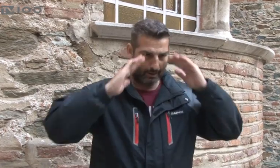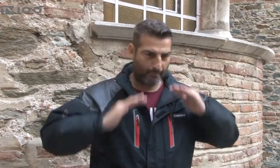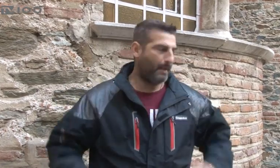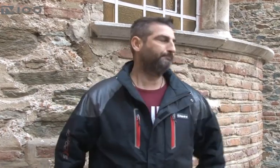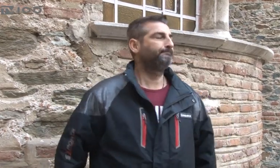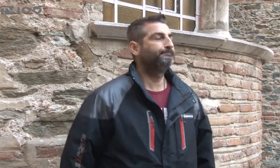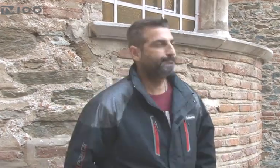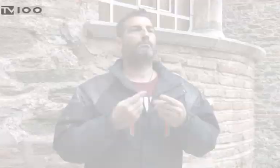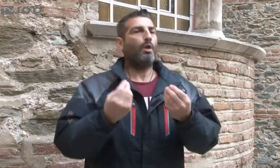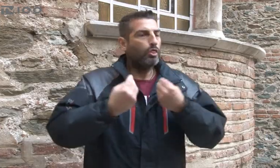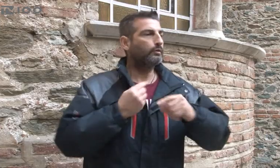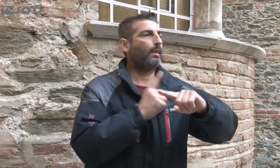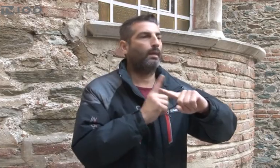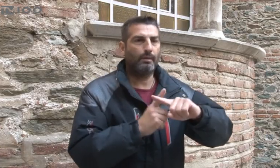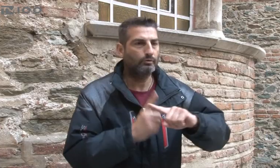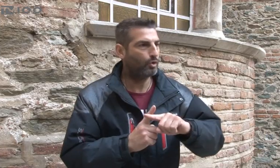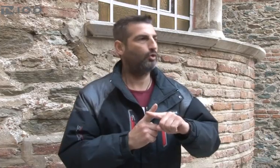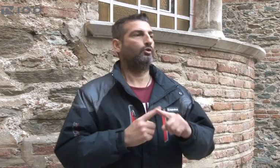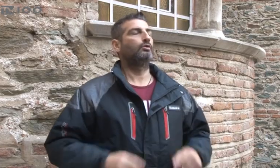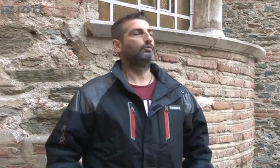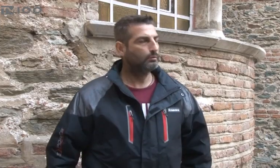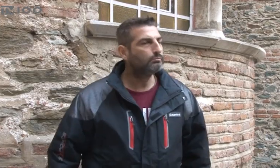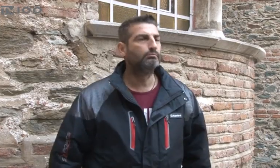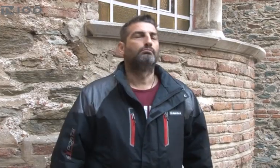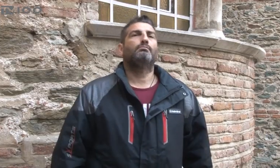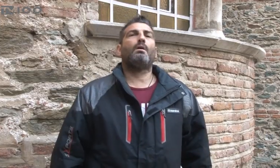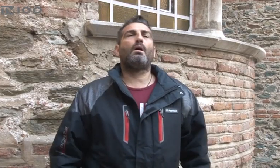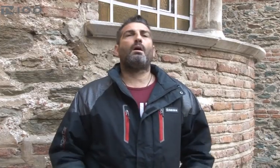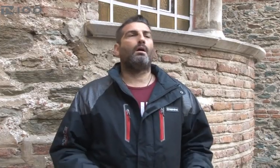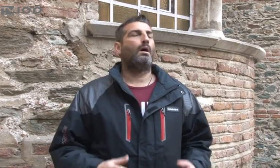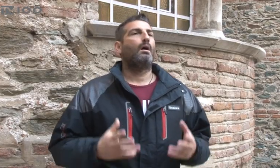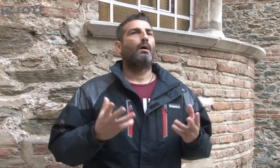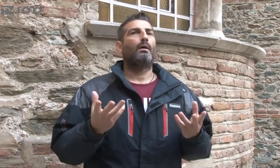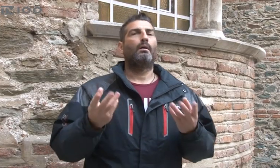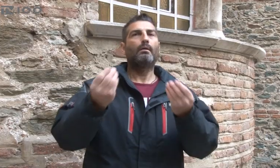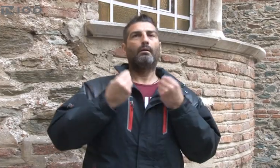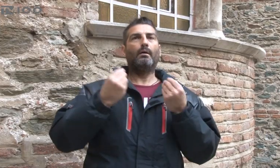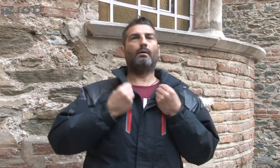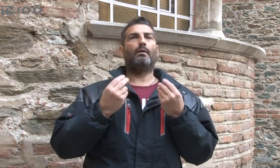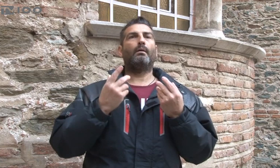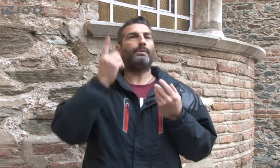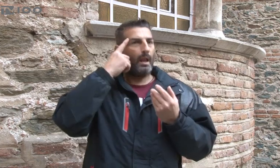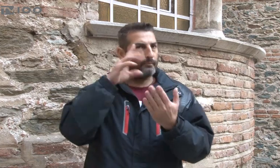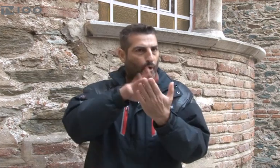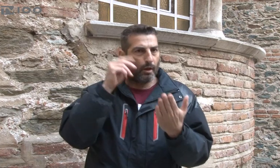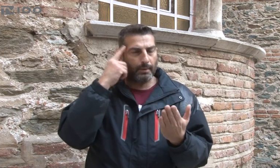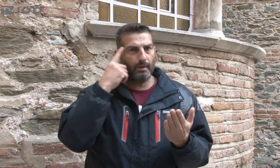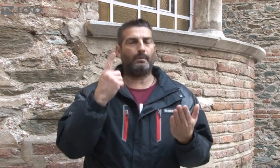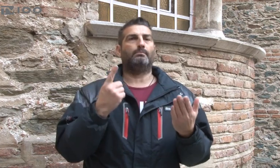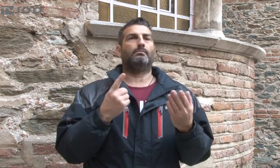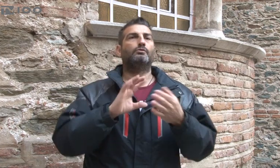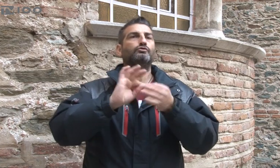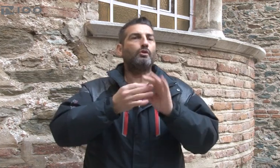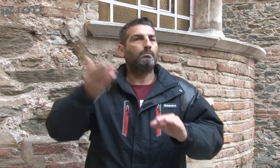όσο πιο συχνά μπορώ. Μου δίνει πάρα πολύ θετική ενέργεια, πολλά θετικά συναισθήματα,